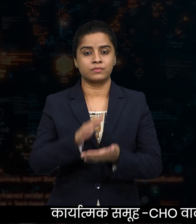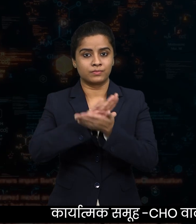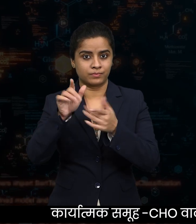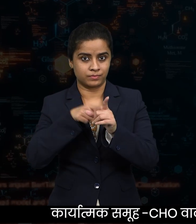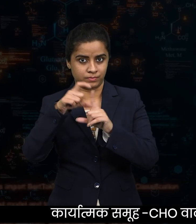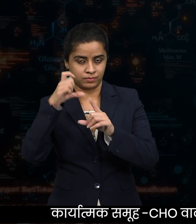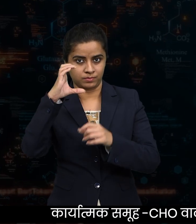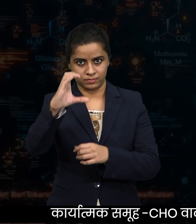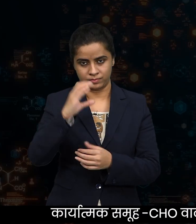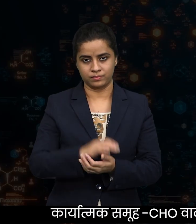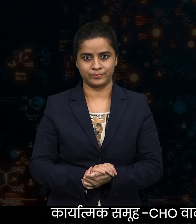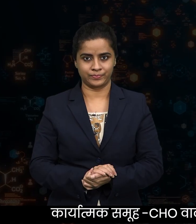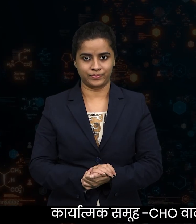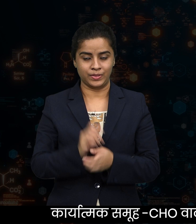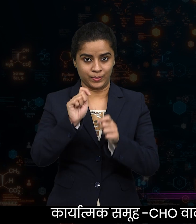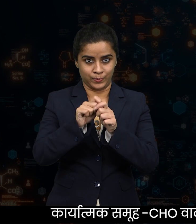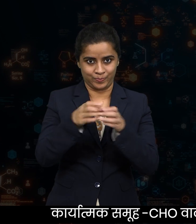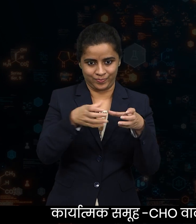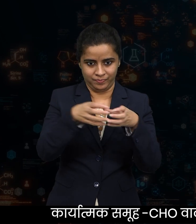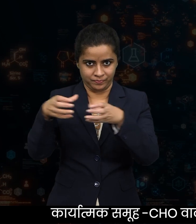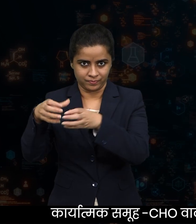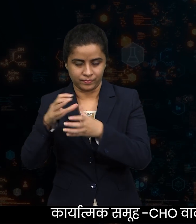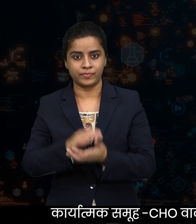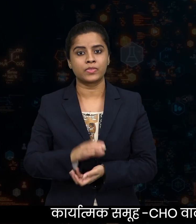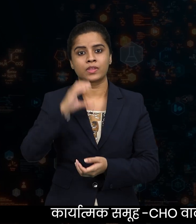कार्यात्मक समूह CHO वाले हाइड्रोकार्बन को